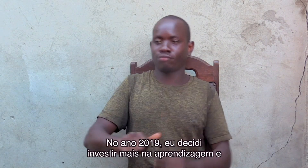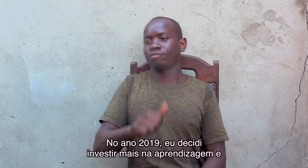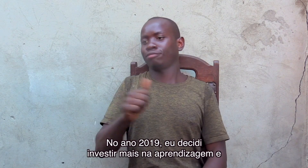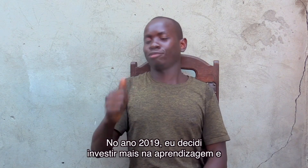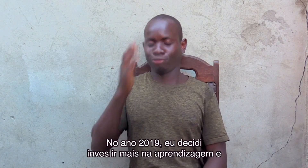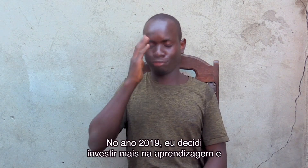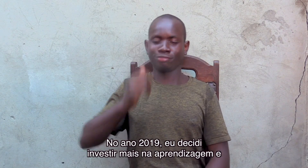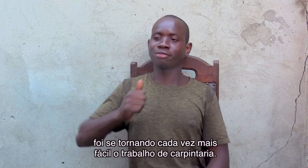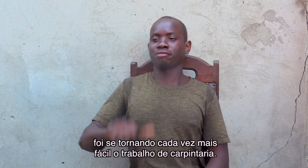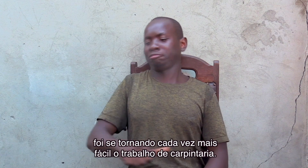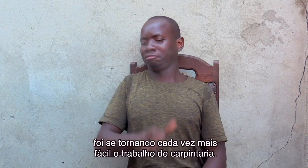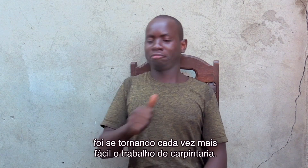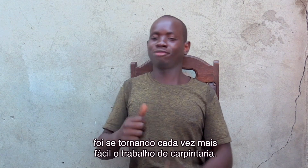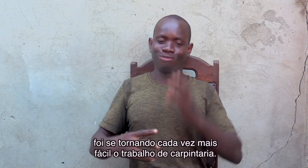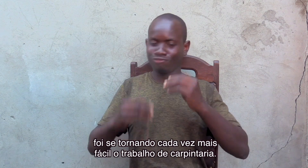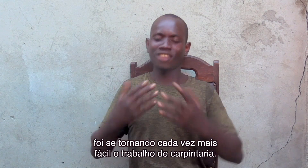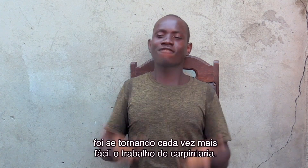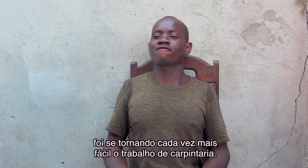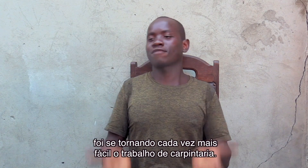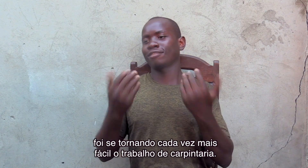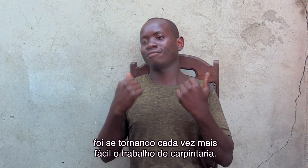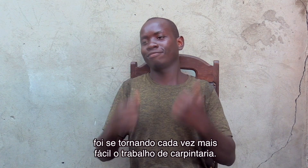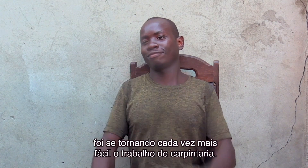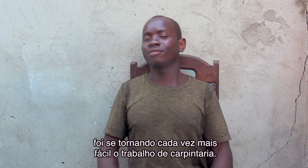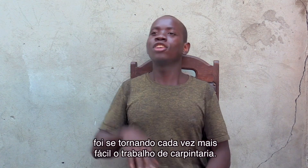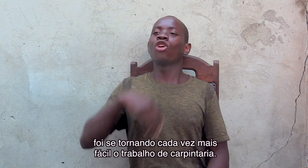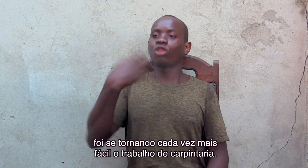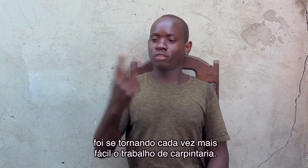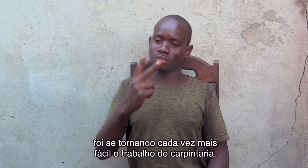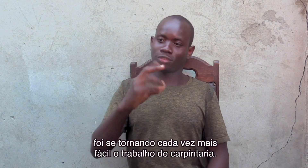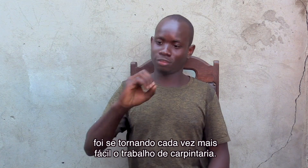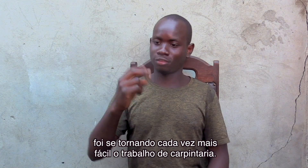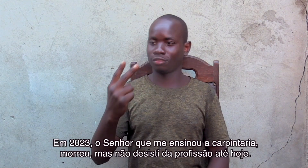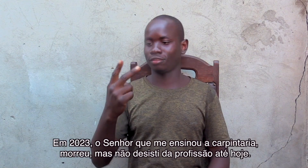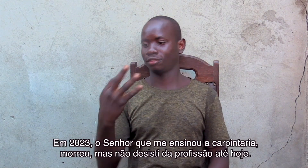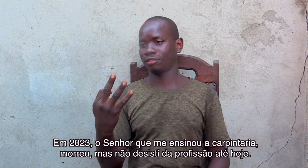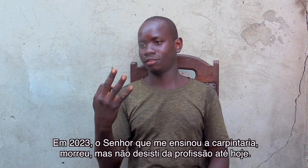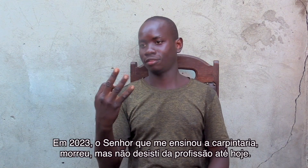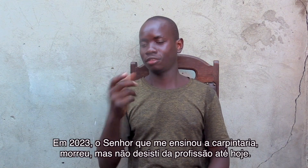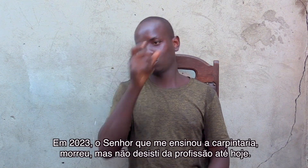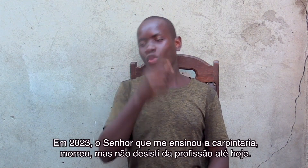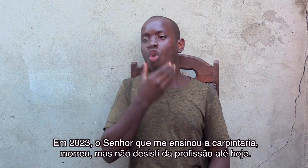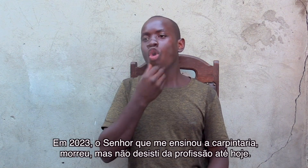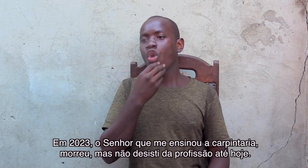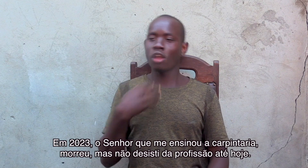aprendizagem e foi se tornando cada vez mais fácil o trabalho de carpintaria. Em 2023, o senhor que me